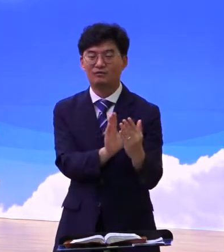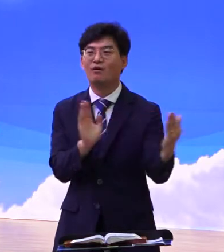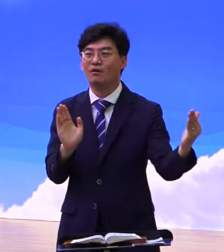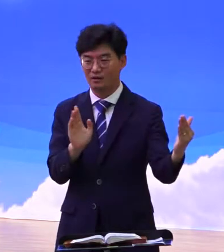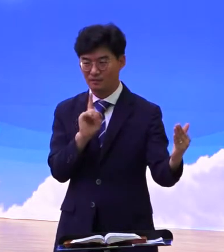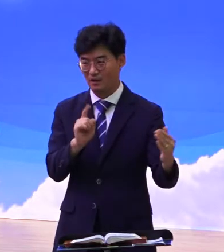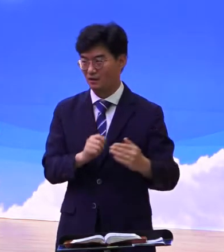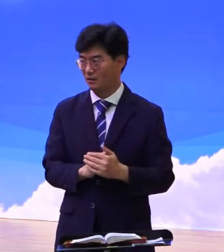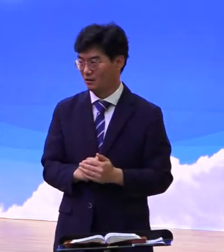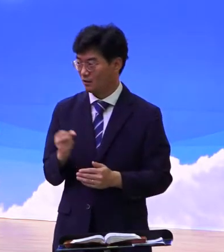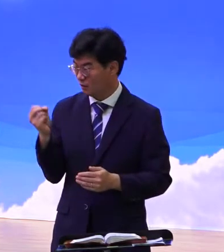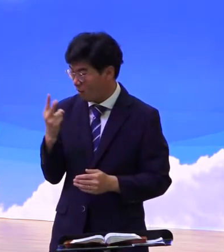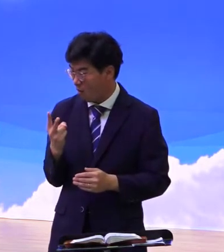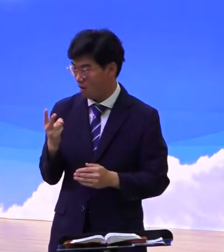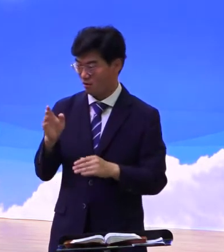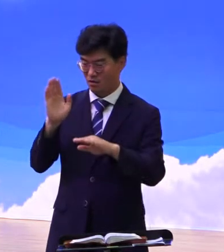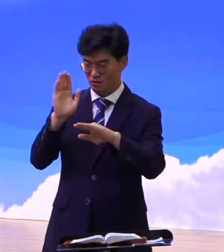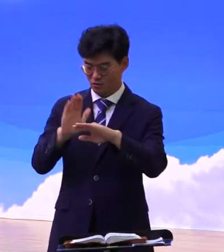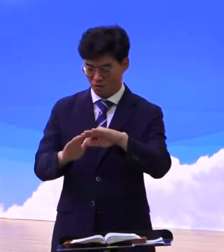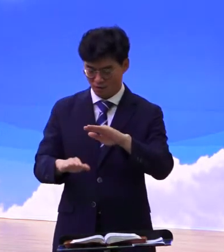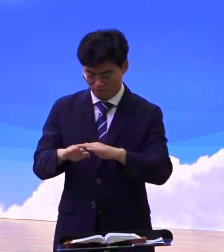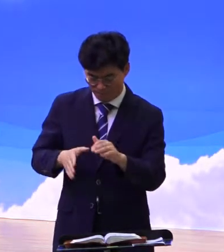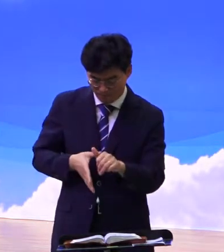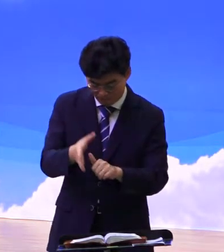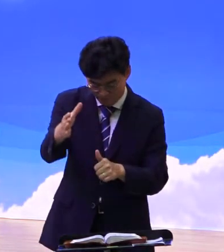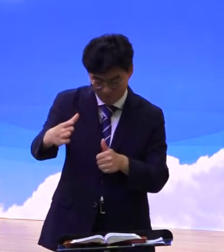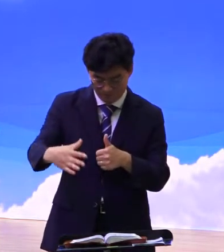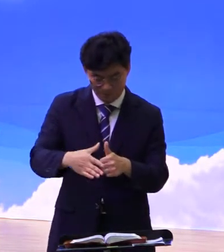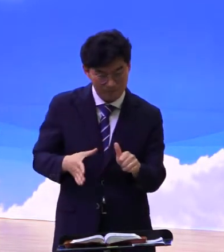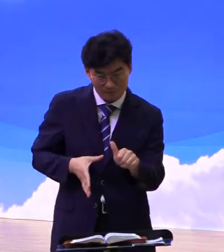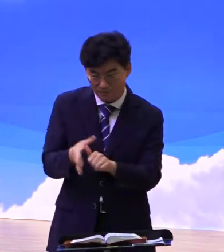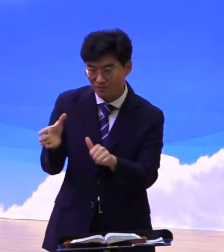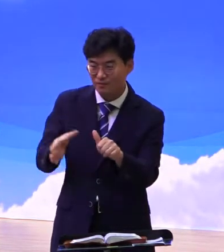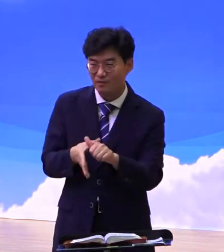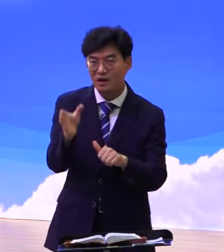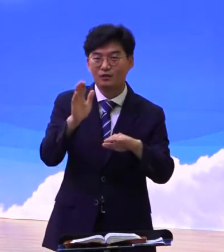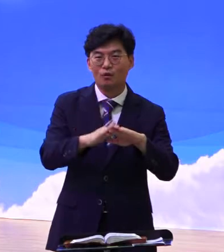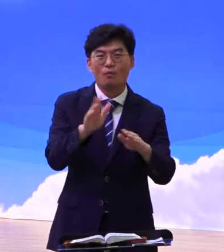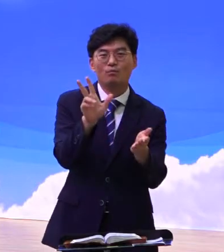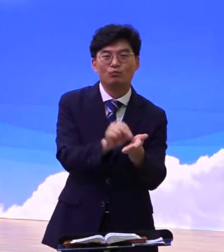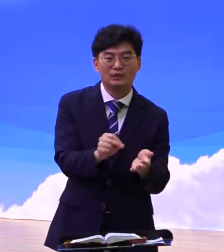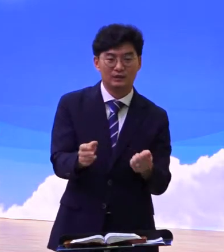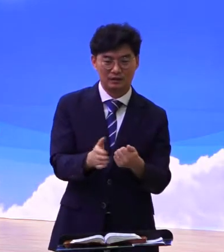손으로 나쁜 짓을 많이 했으면 어디를 가나 손 씻고 소독하라 하십니까?